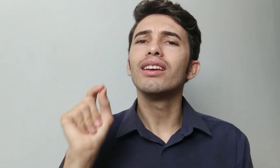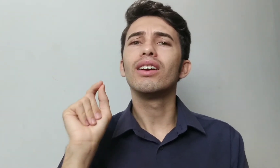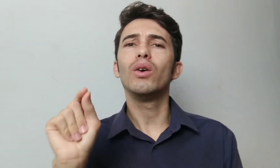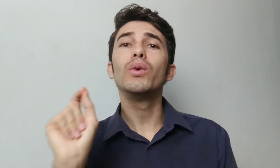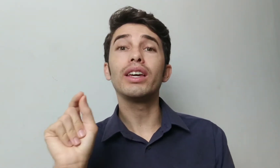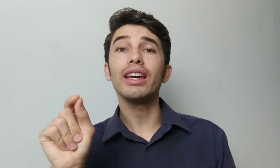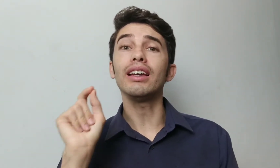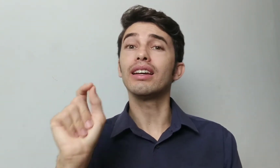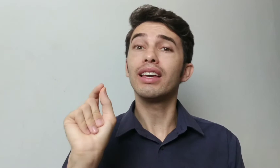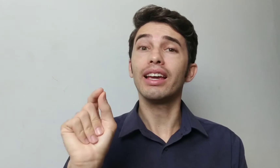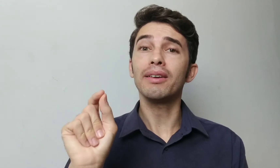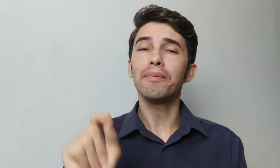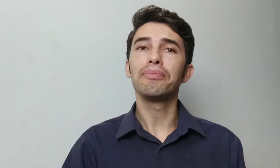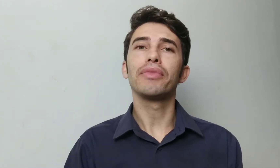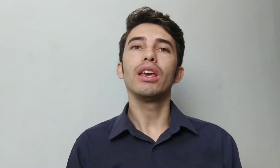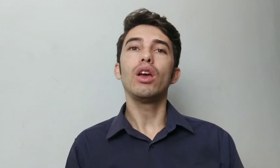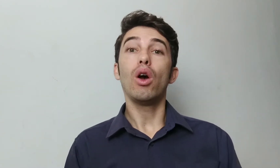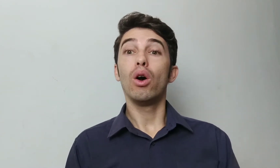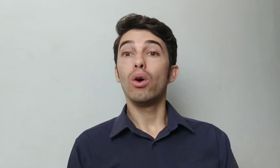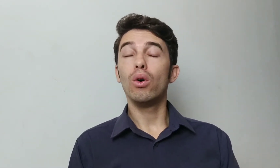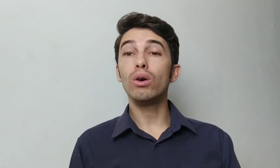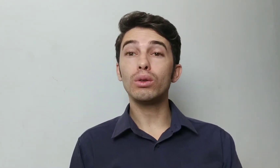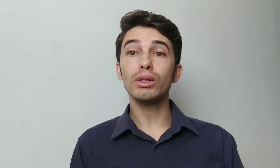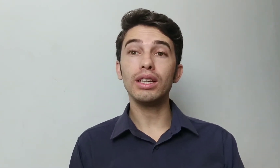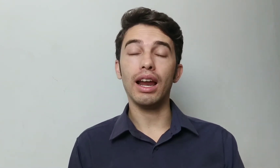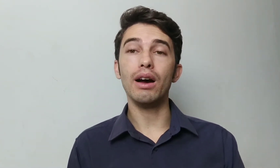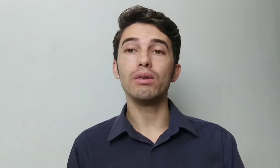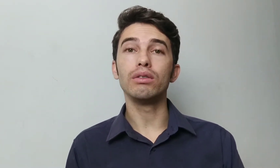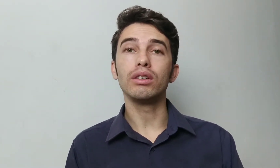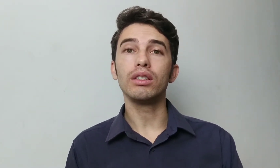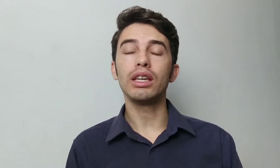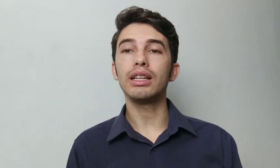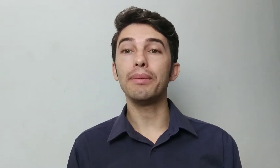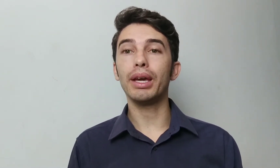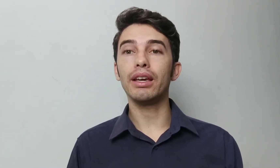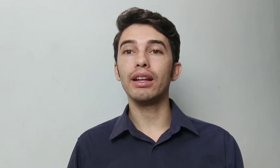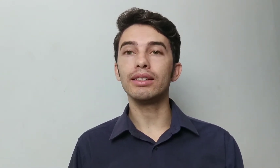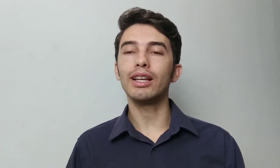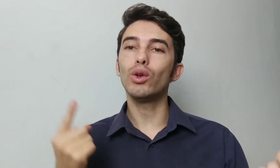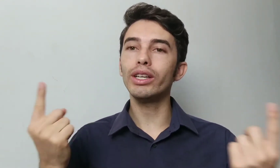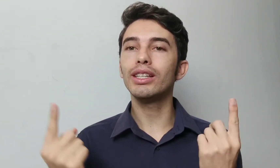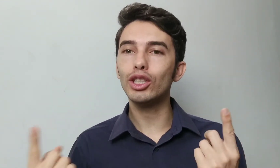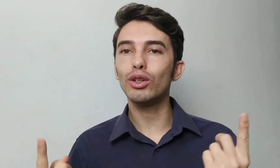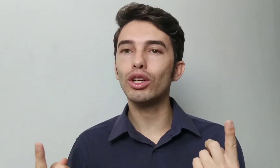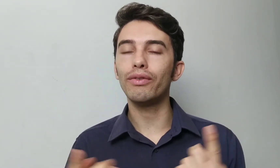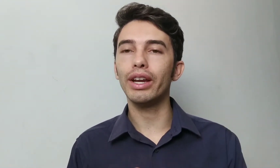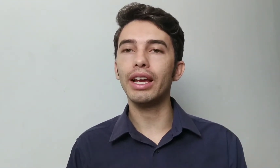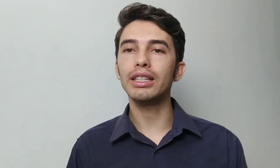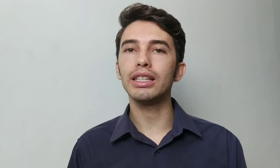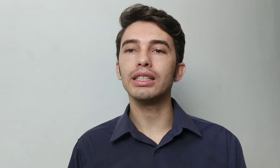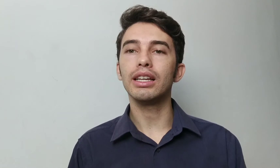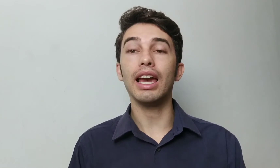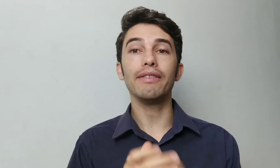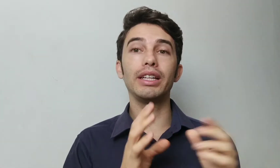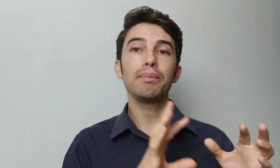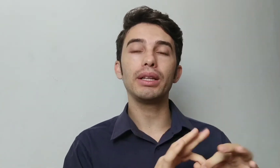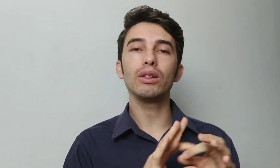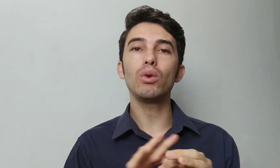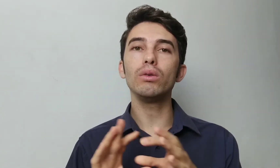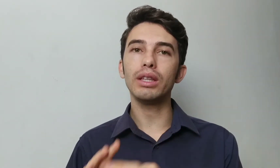o que, quem. Outro sinal que também tem dois sentidos diferentes, que aí vai depender do